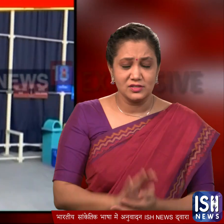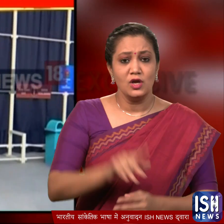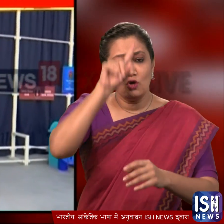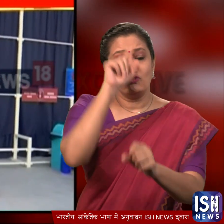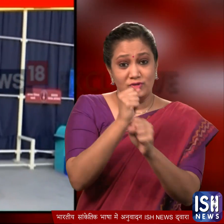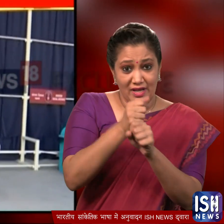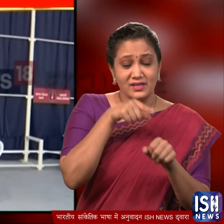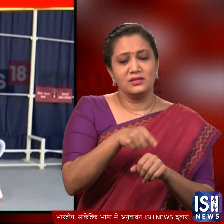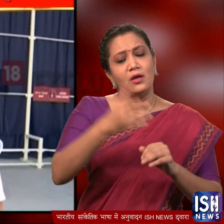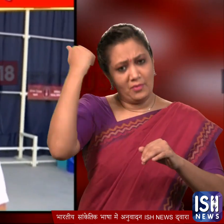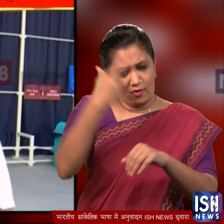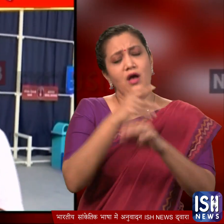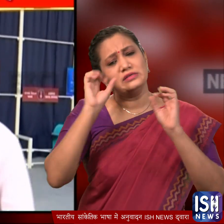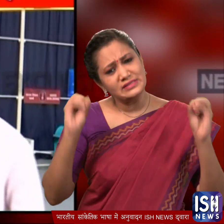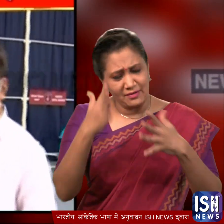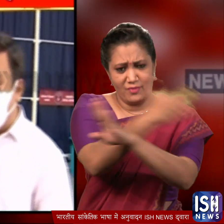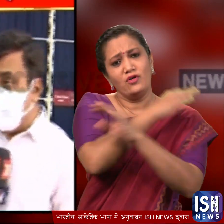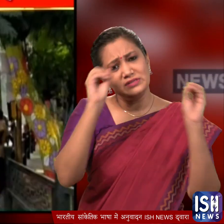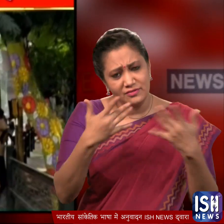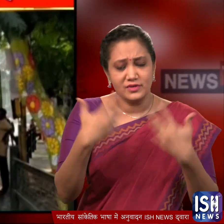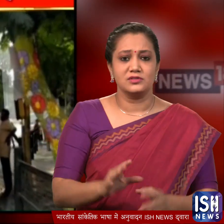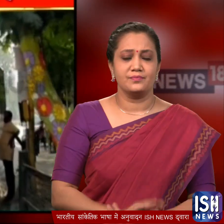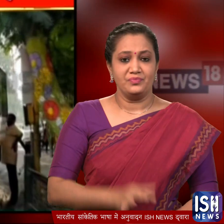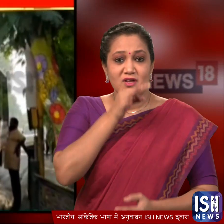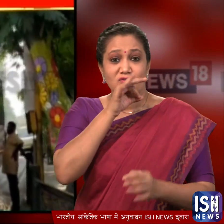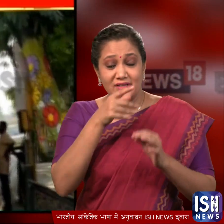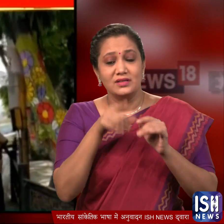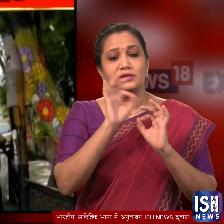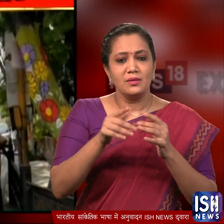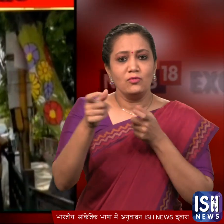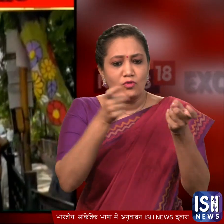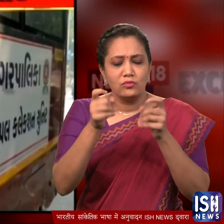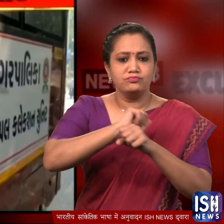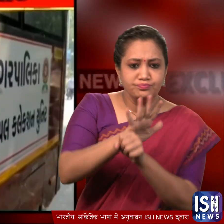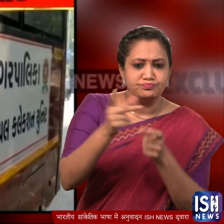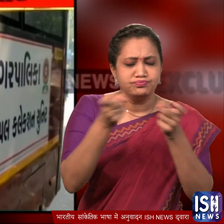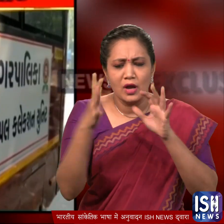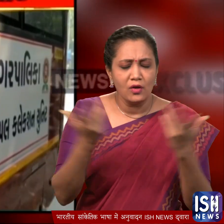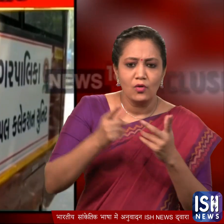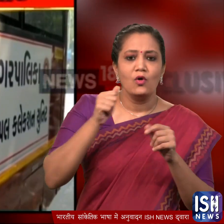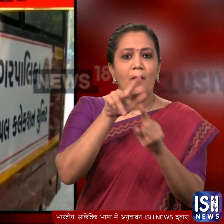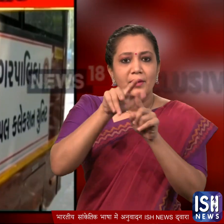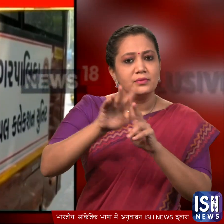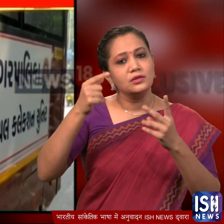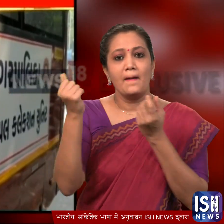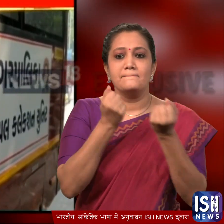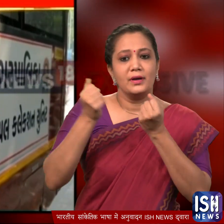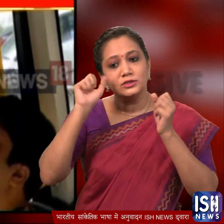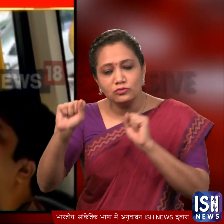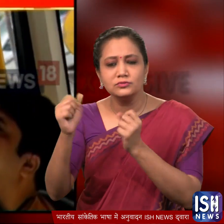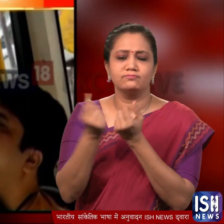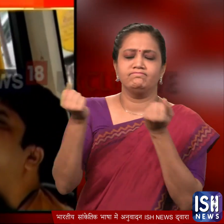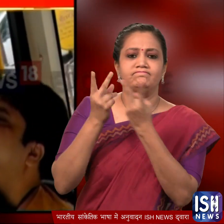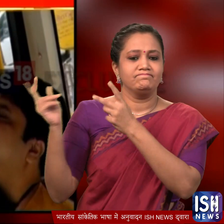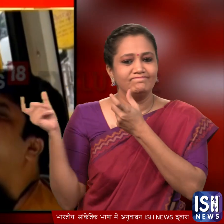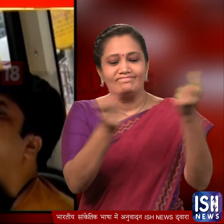गुजरात में इसे पहले से लागू भी कर दिया गया है। वहीं सूरत में तो कोरोना पर काबू पाने के लिए नगर निगम ने अपनी बसें ही सड़क पर उतार दी।